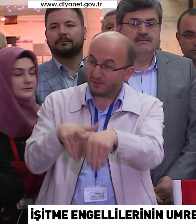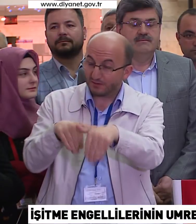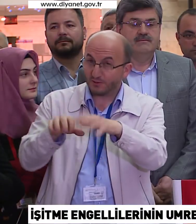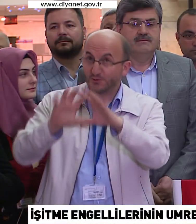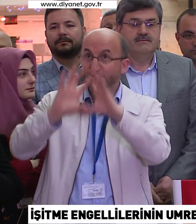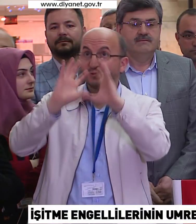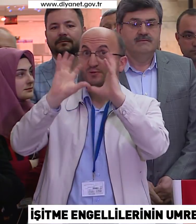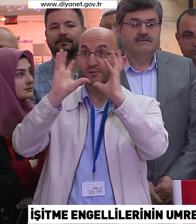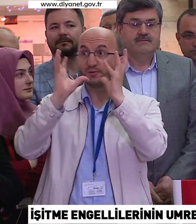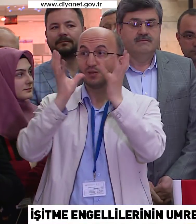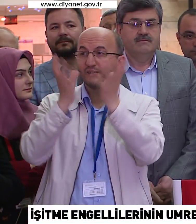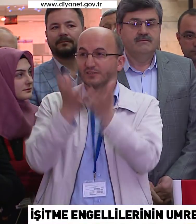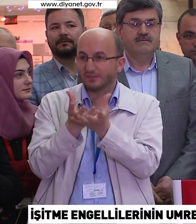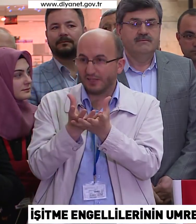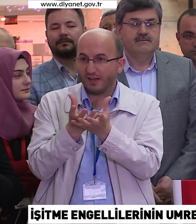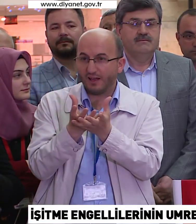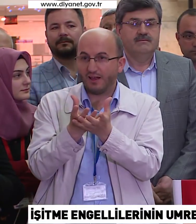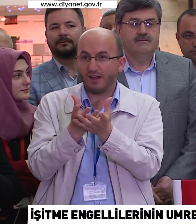yeryüzünde